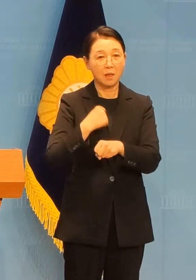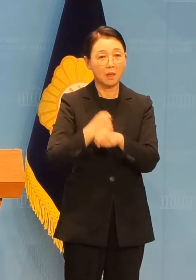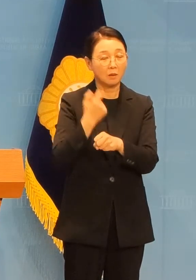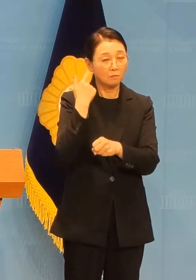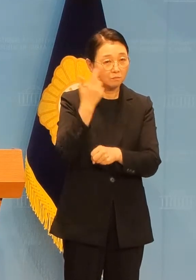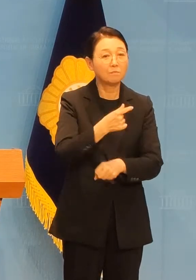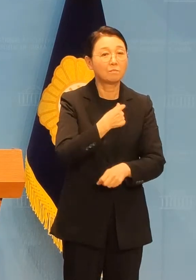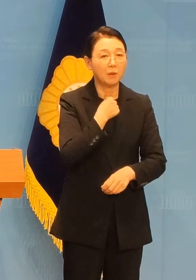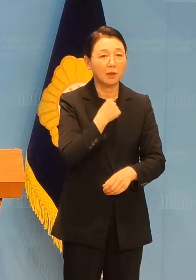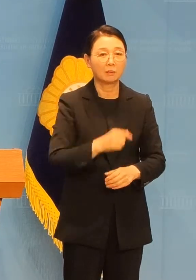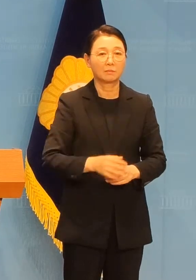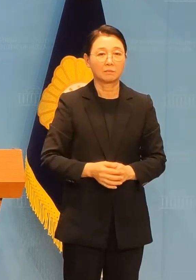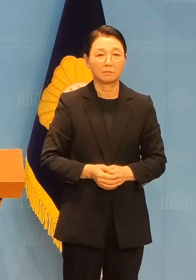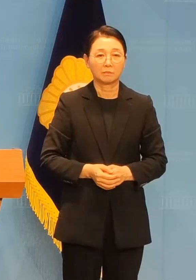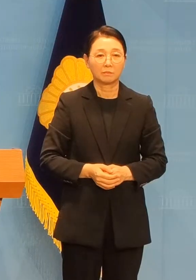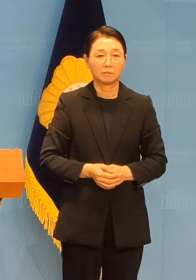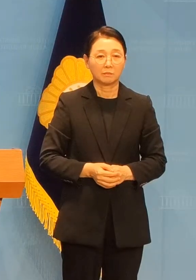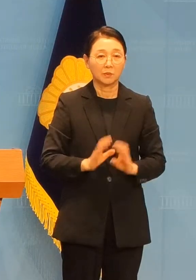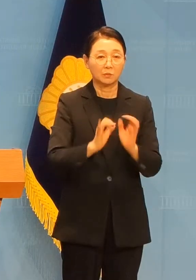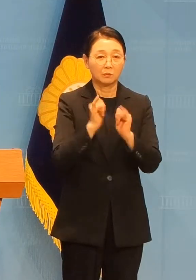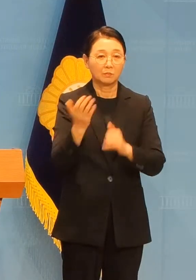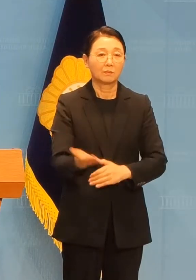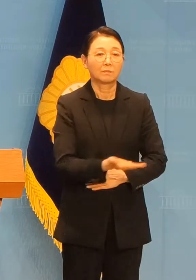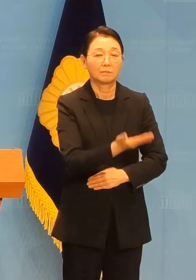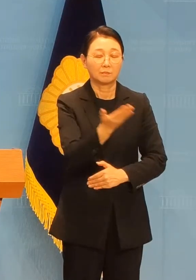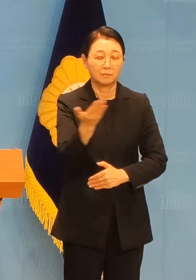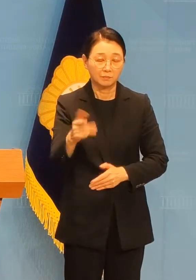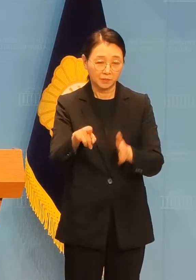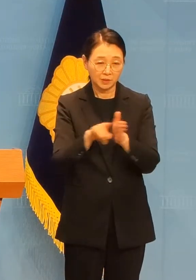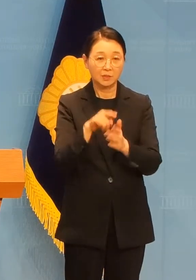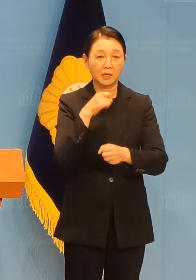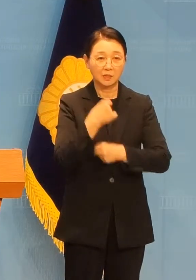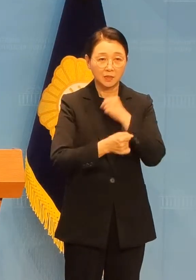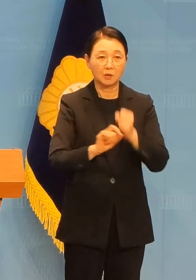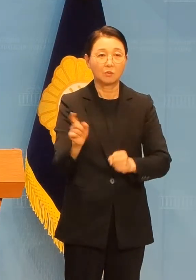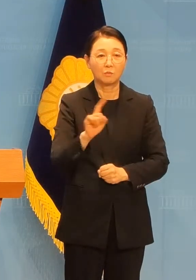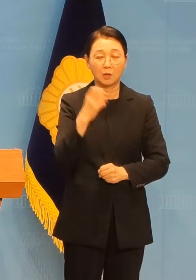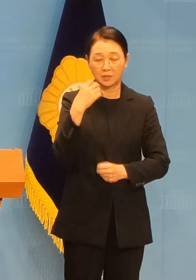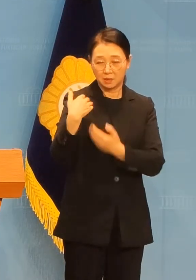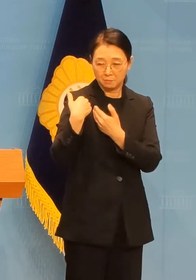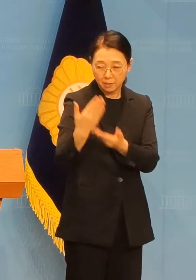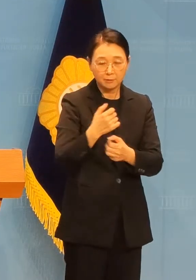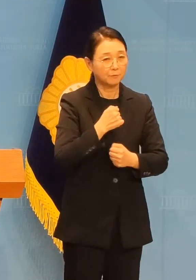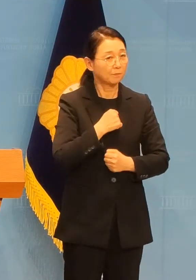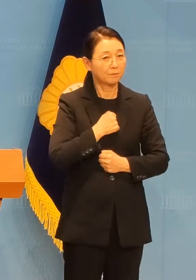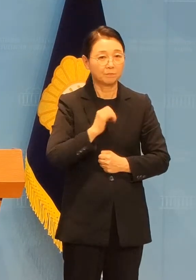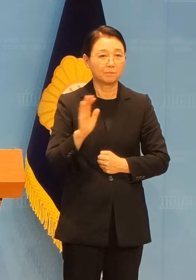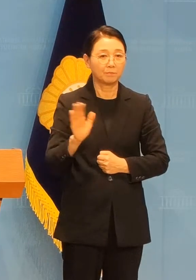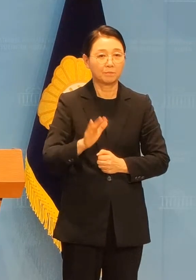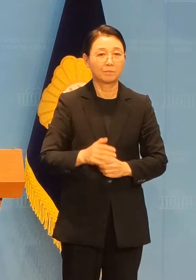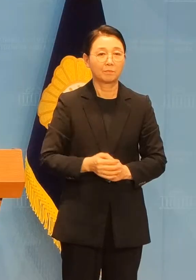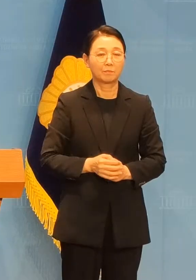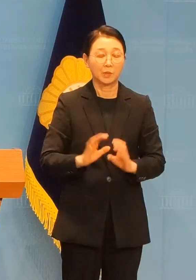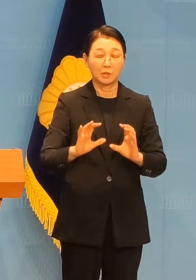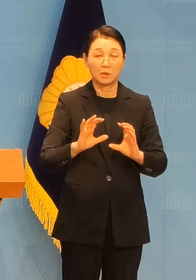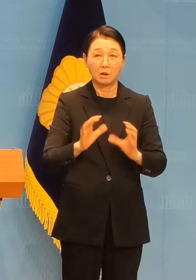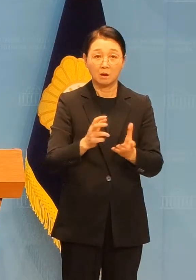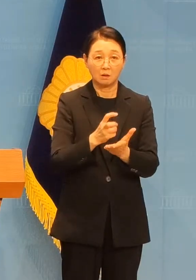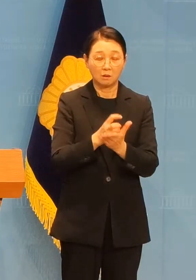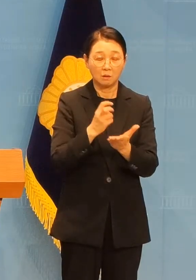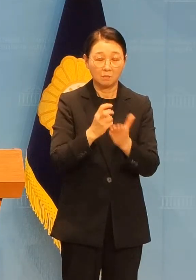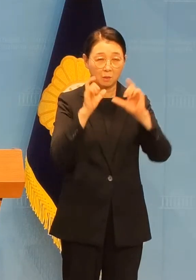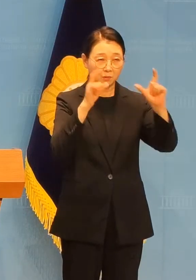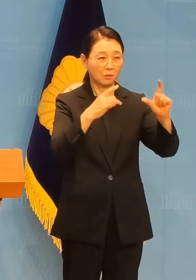묻겠다는 선언입니다. 국민 여러분, 신앙의 자유는 방치로 지켜지지 않습니다. 헌법은